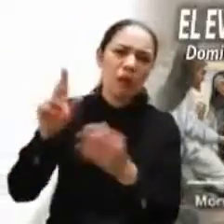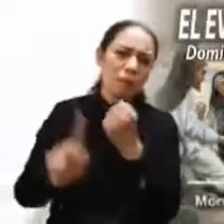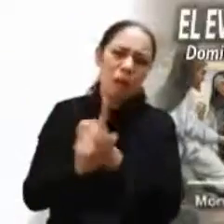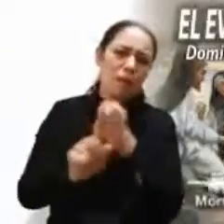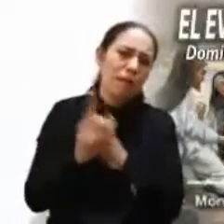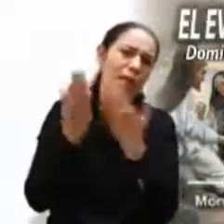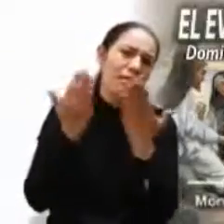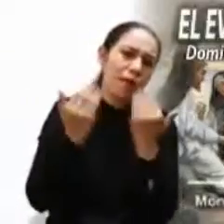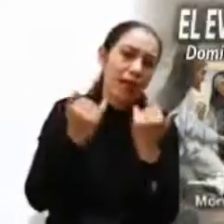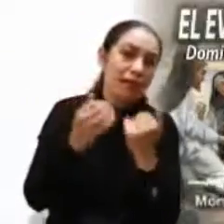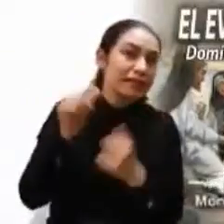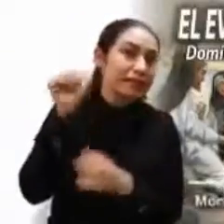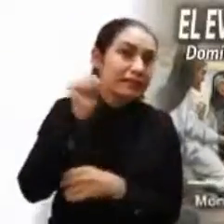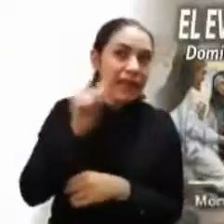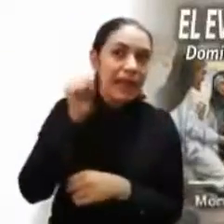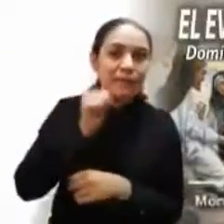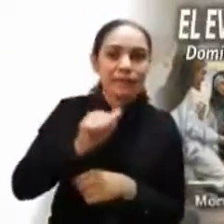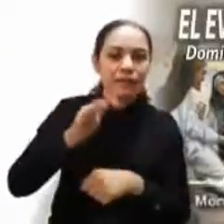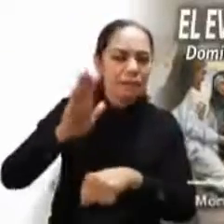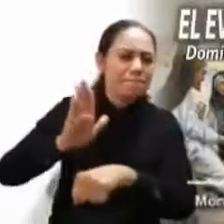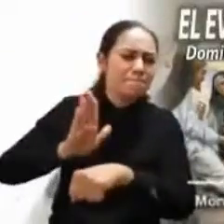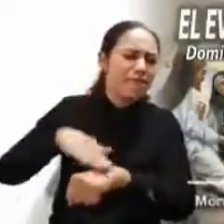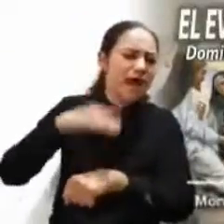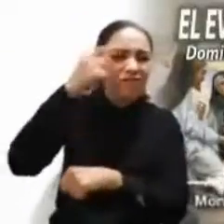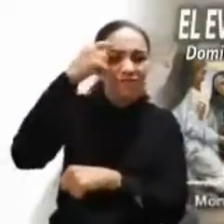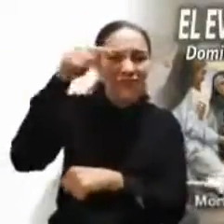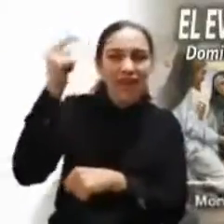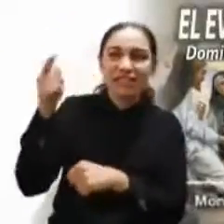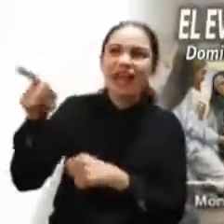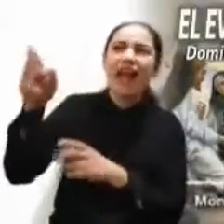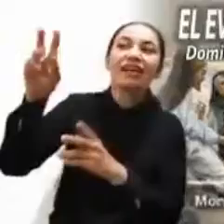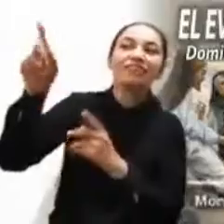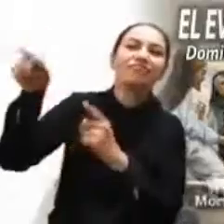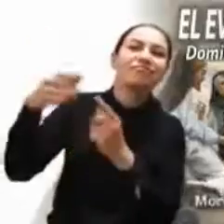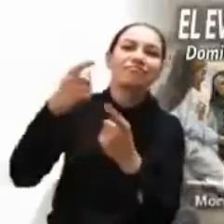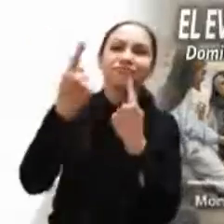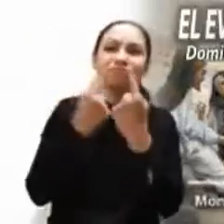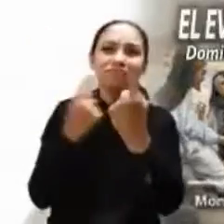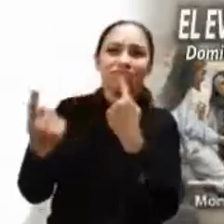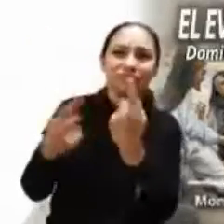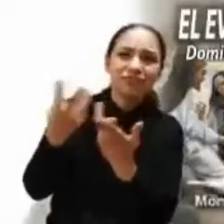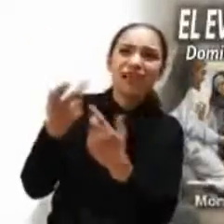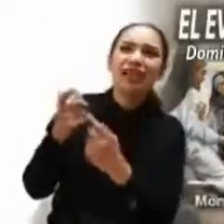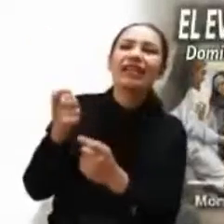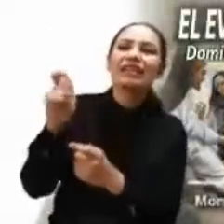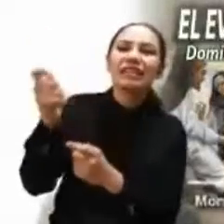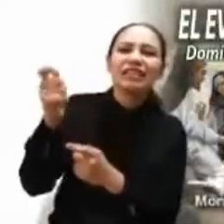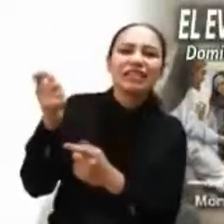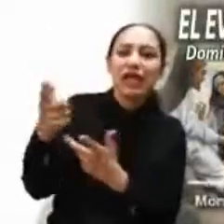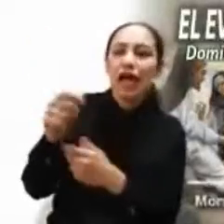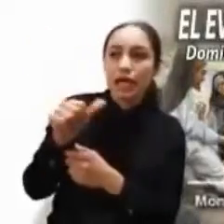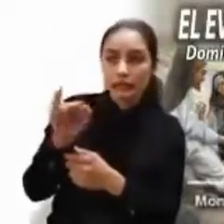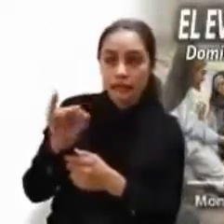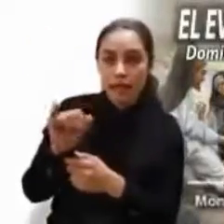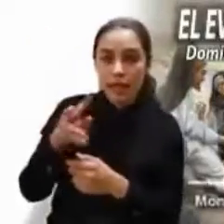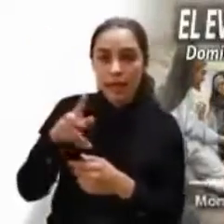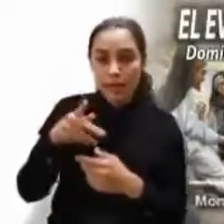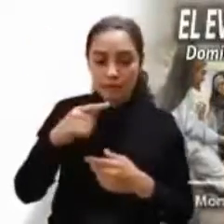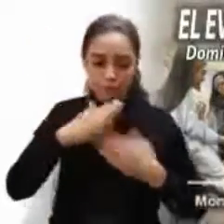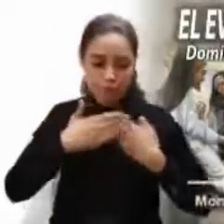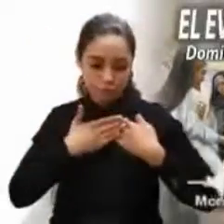que dicen los demás que abrir el propio corazón para dejar ver lo que hay en su interior.